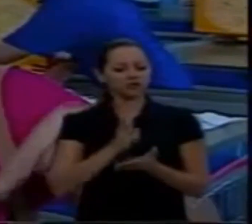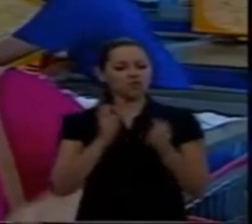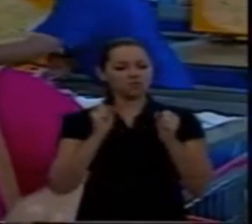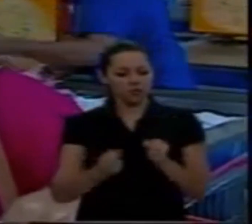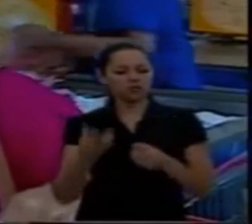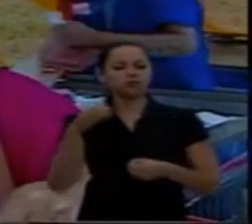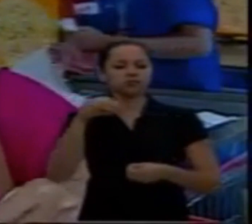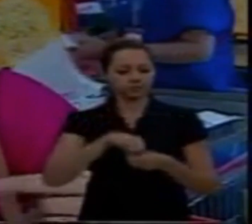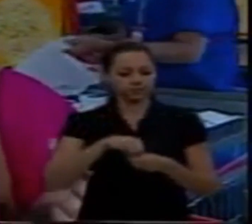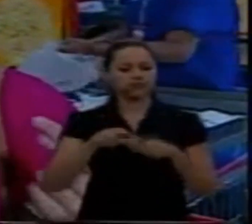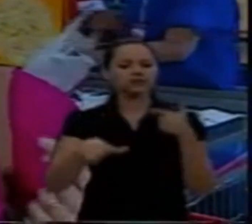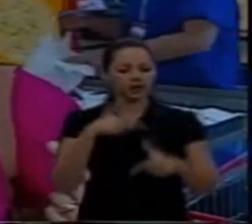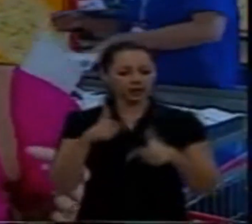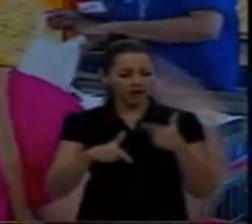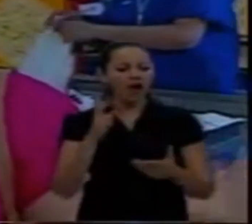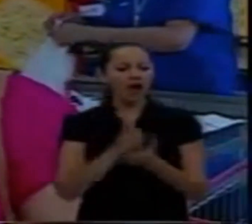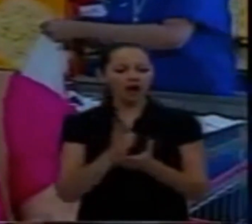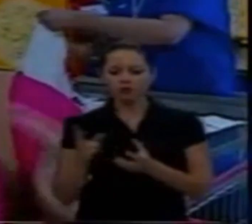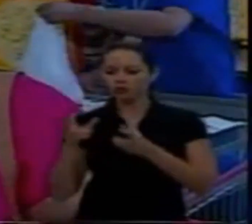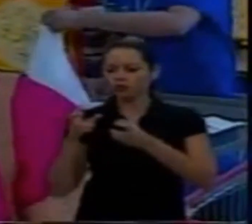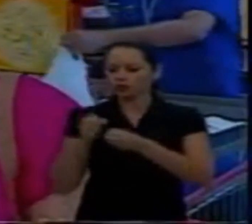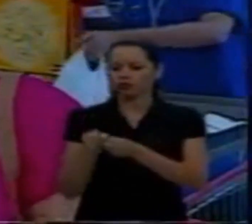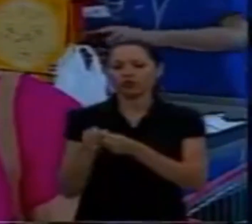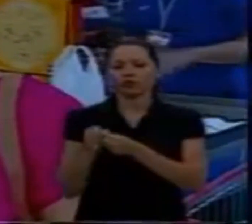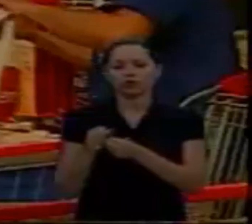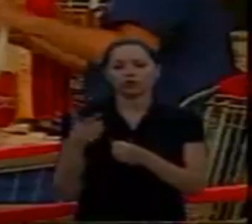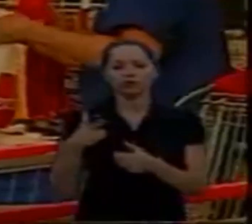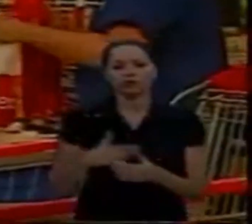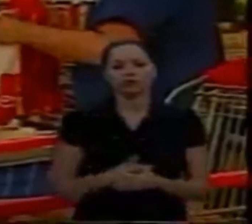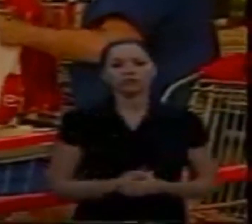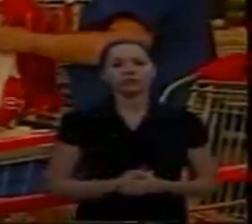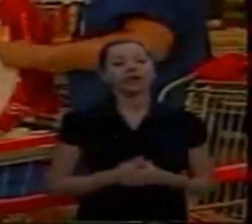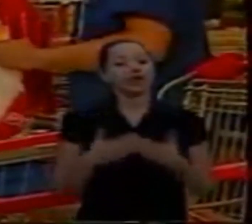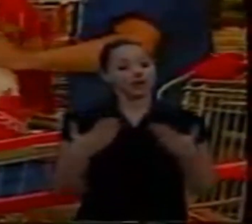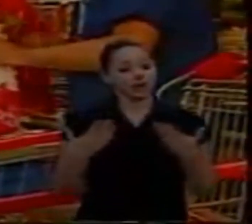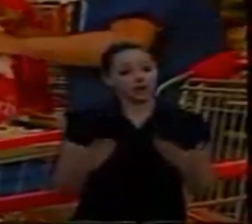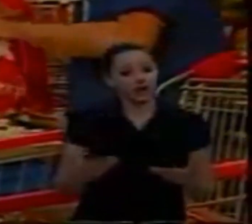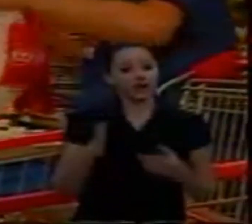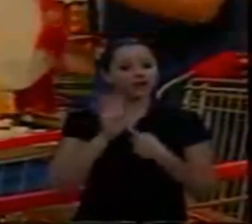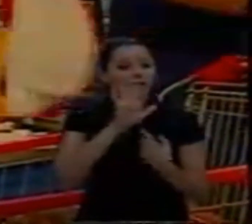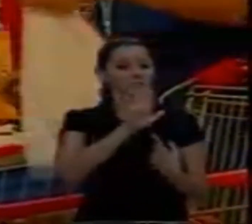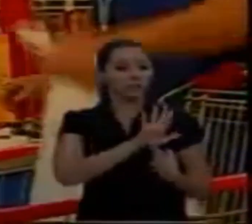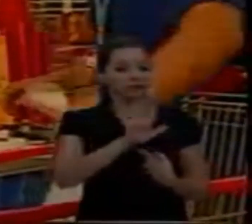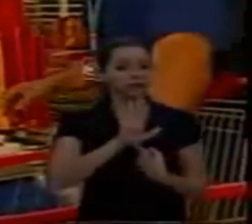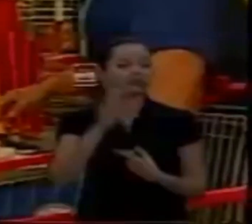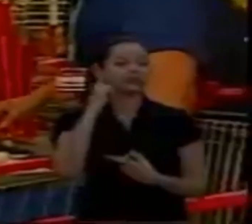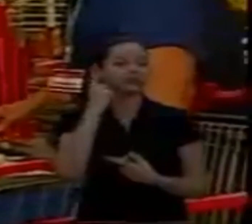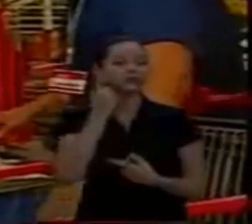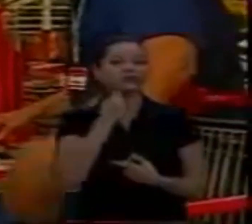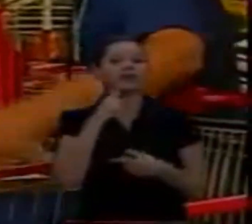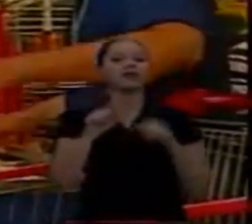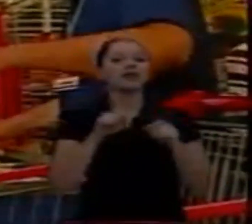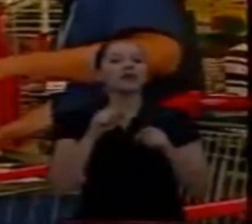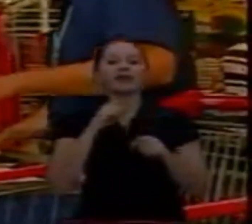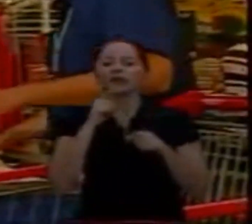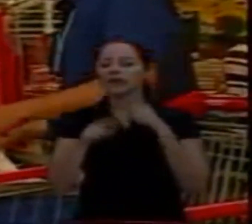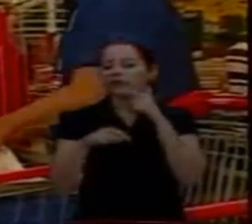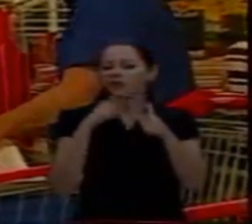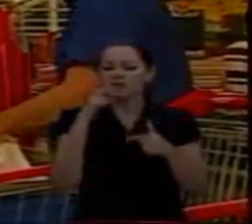mercado de trabalho, juntamente com todos. E assim ele vai mostrando que a surdez não impede ninguém de